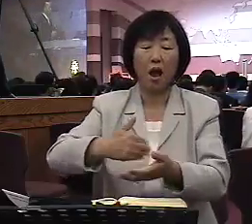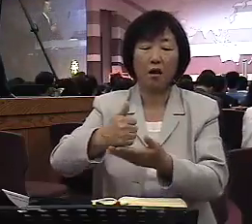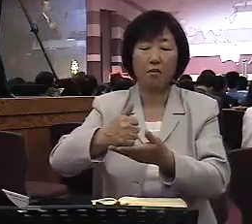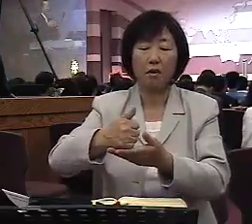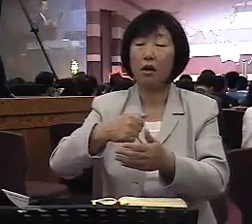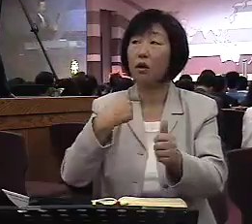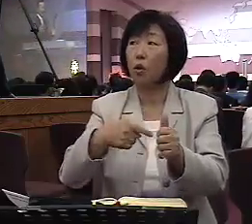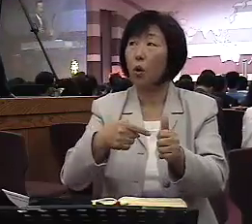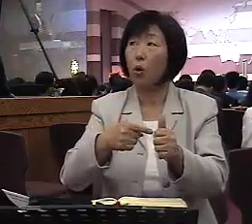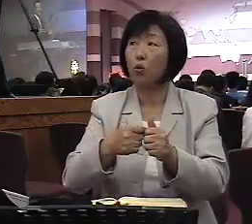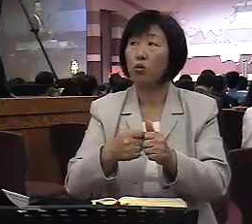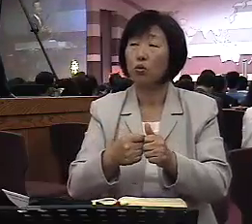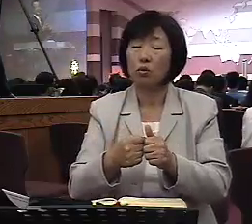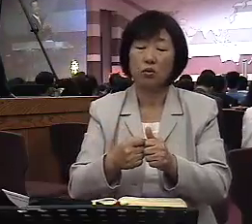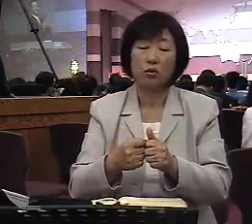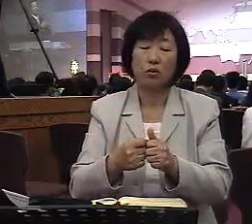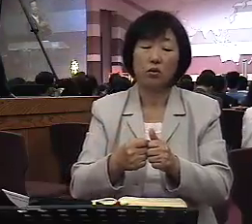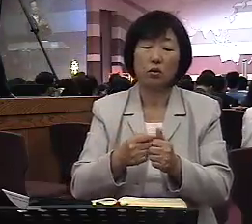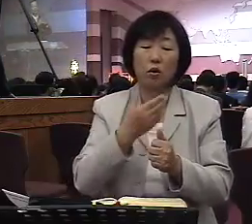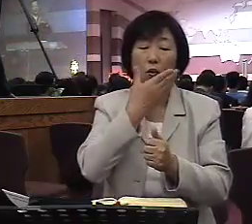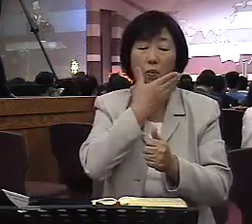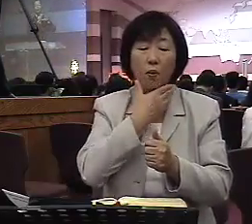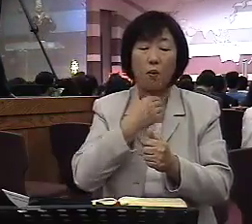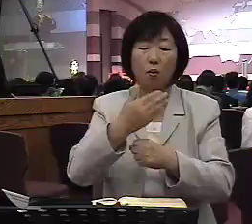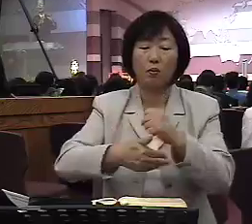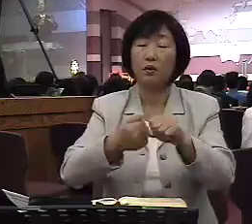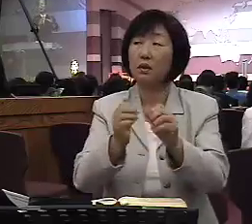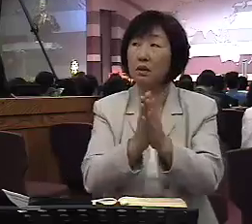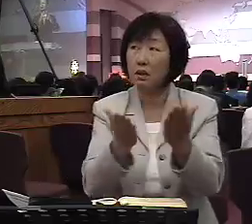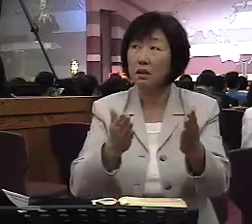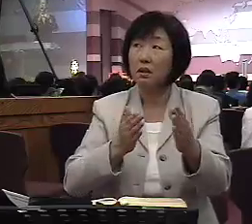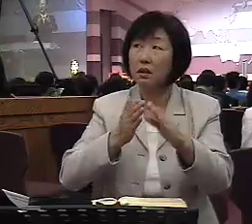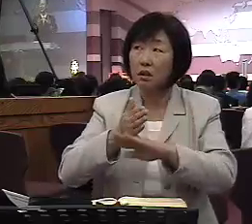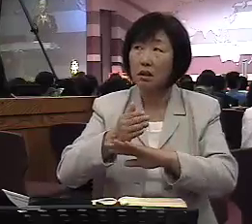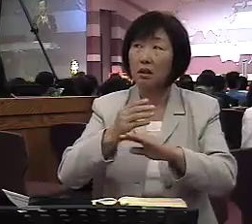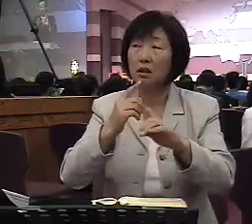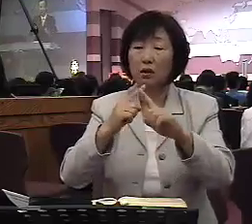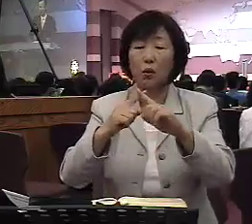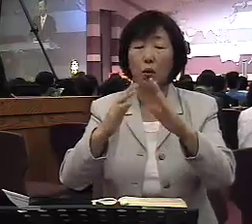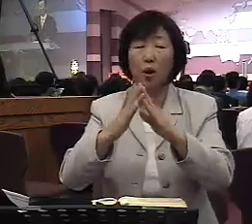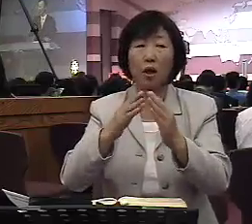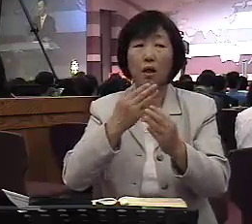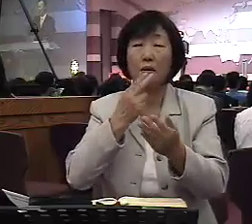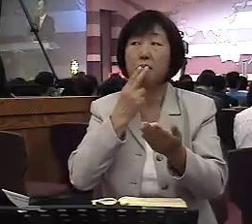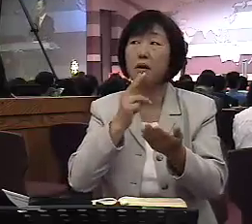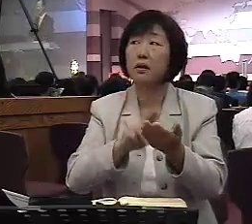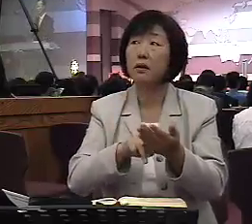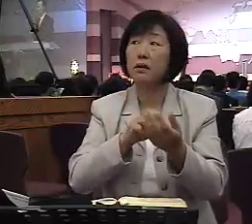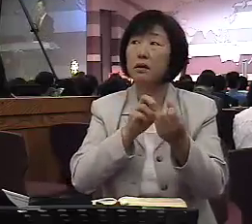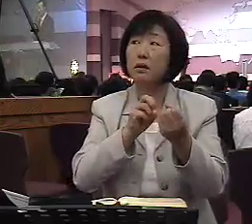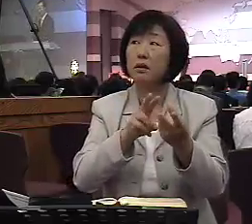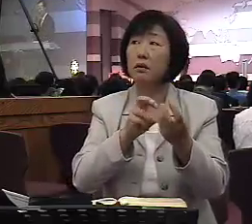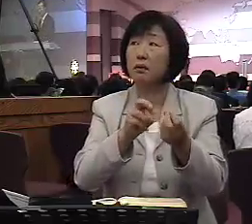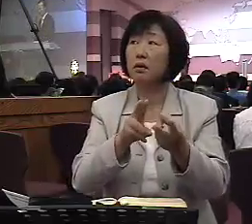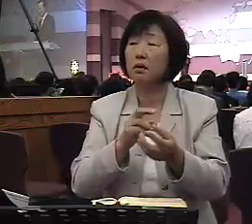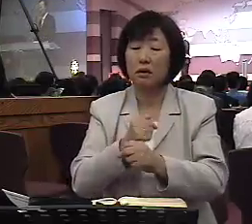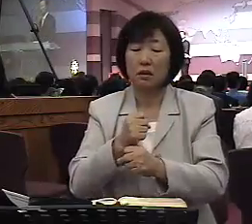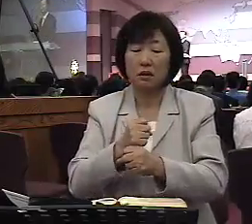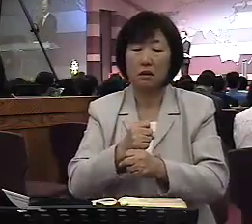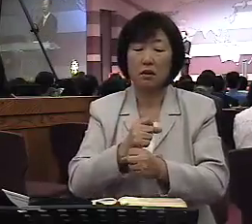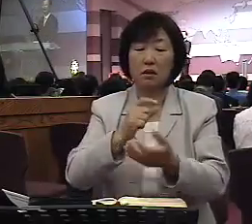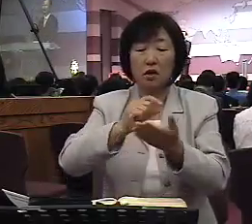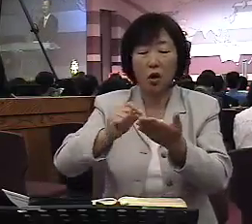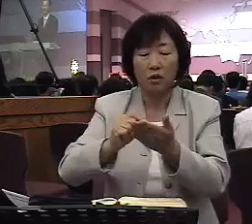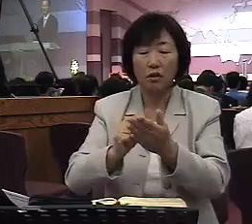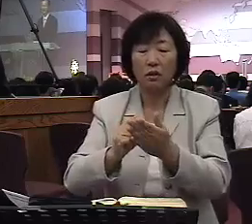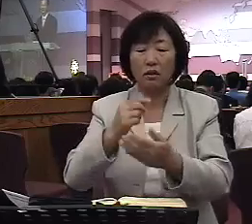이 복음서를 지나 이제 계속 교회들에게 편지하는 편지서, 서신들이 나오죠. 서신에서는